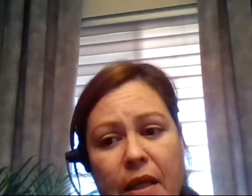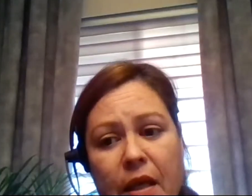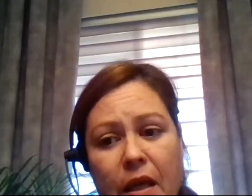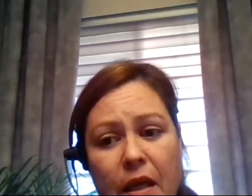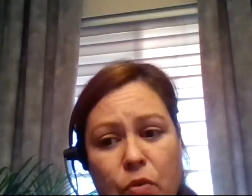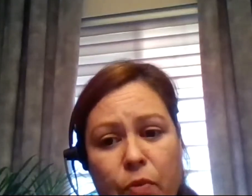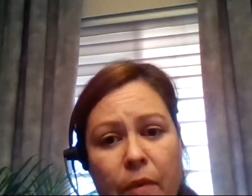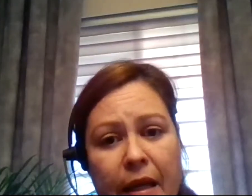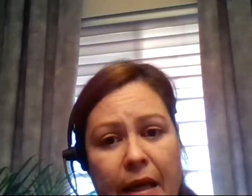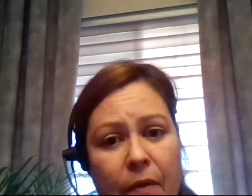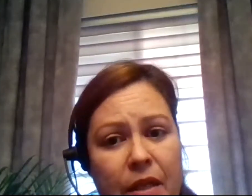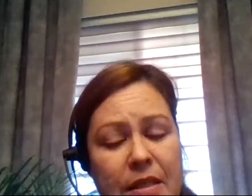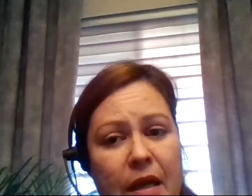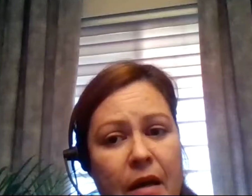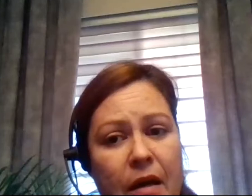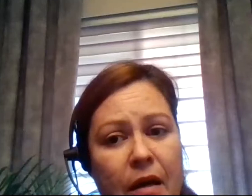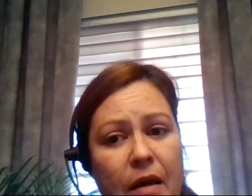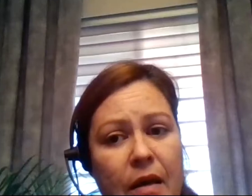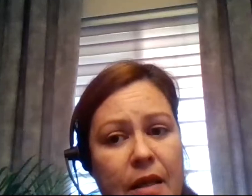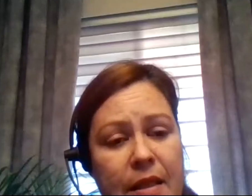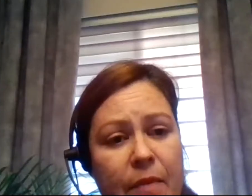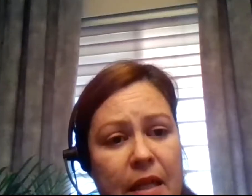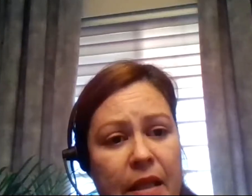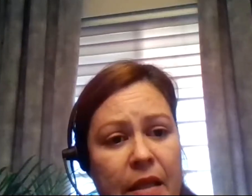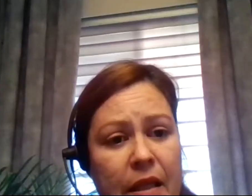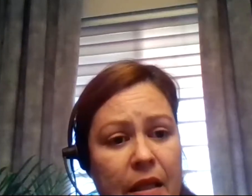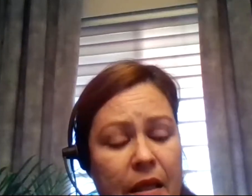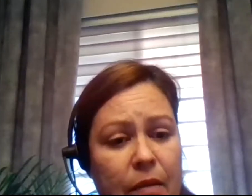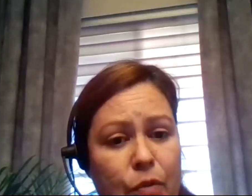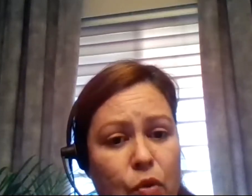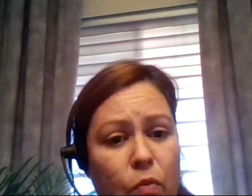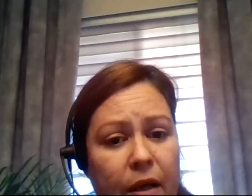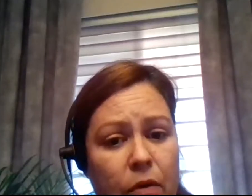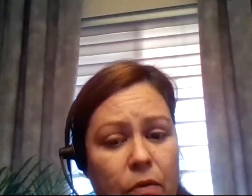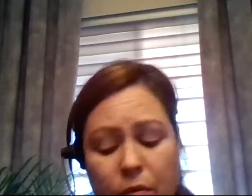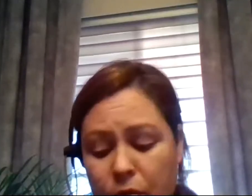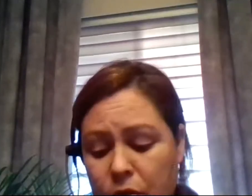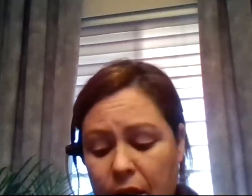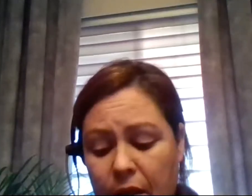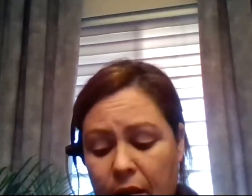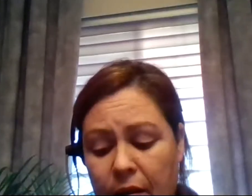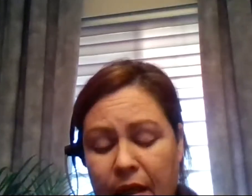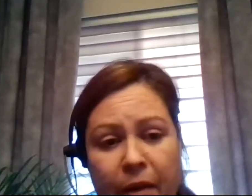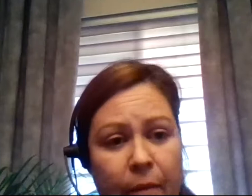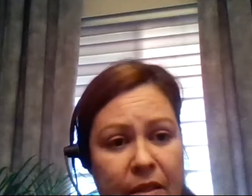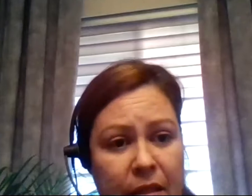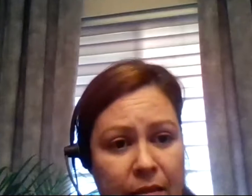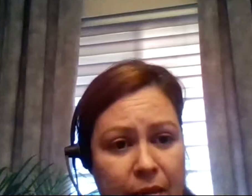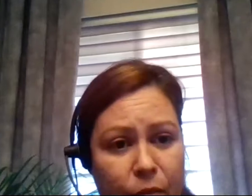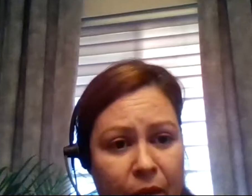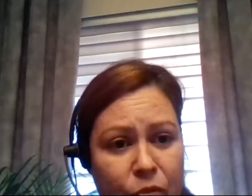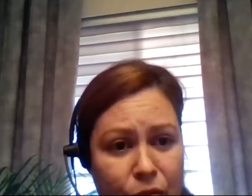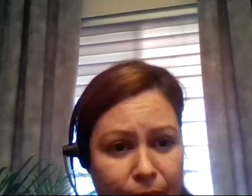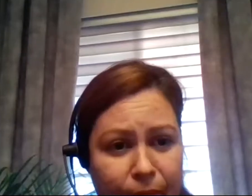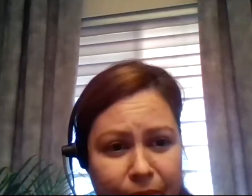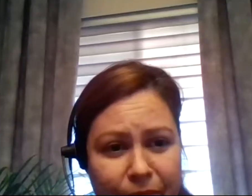porque es un problema que cada vez está más latente y del que debemos ocuparnos de la manera más intensa